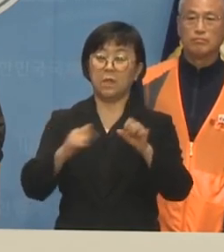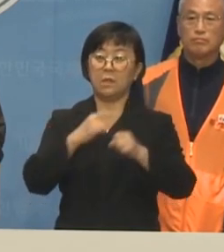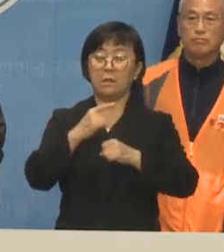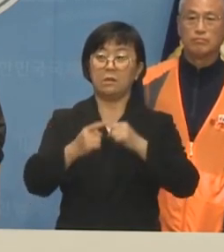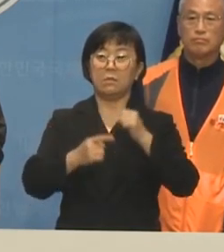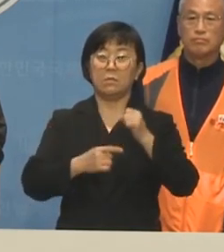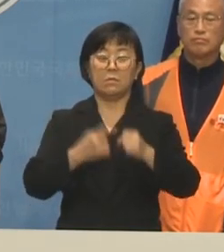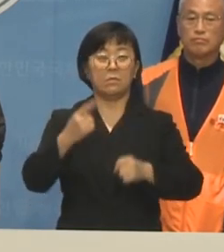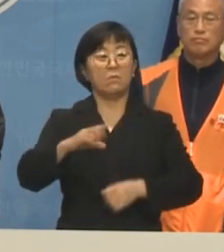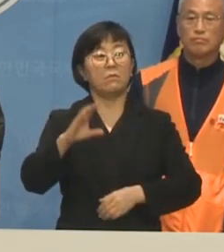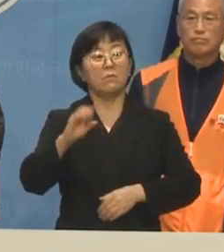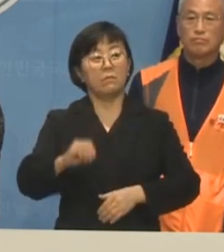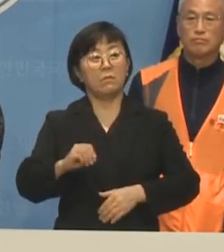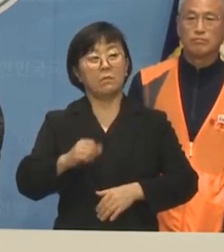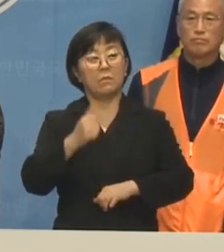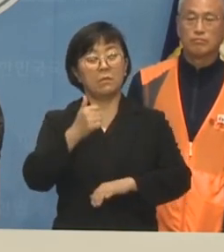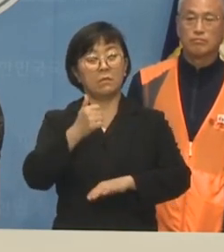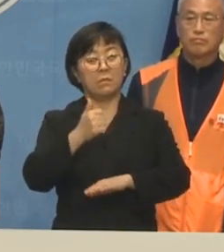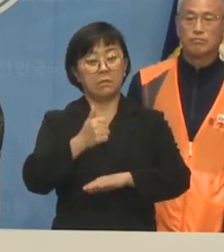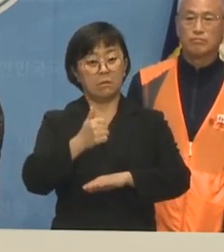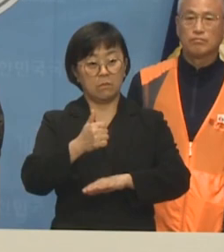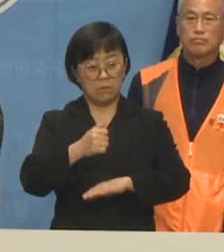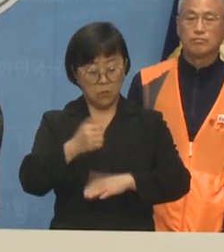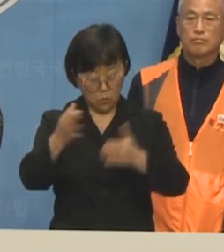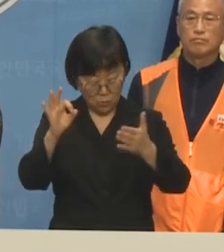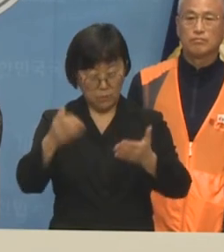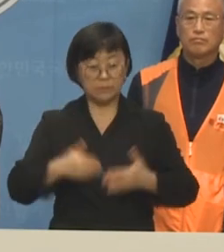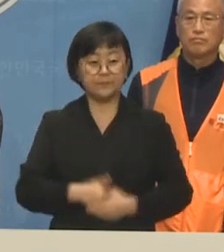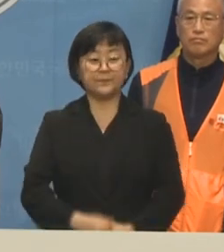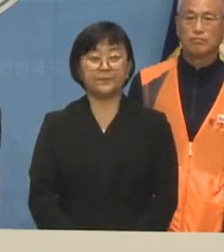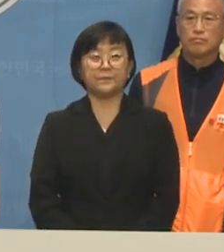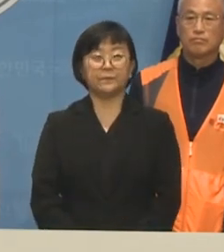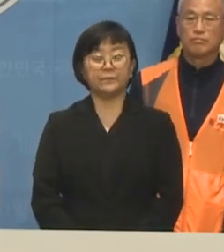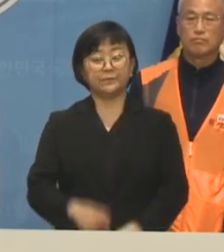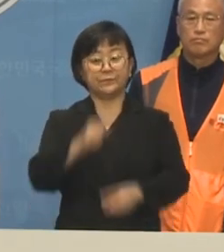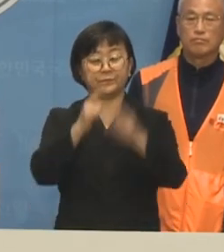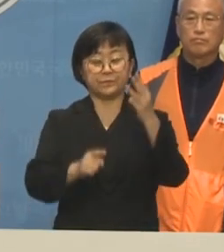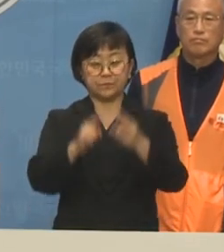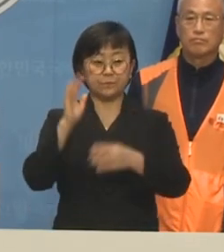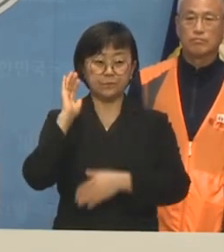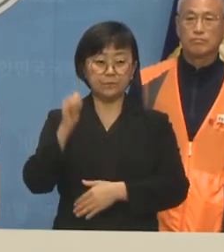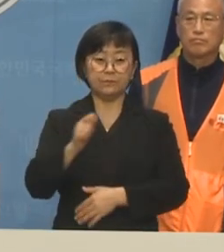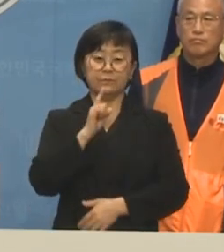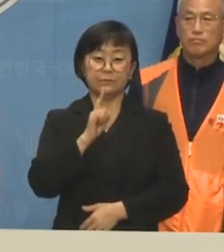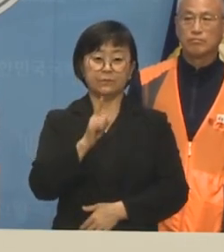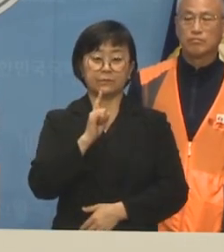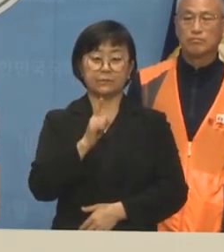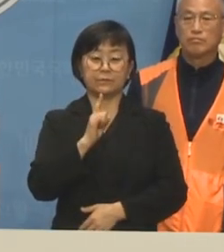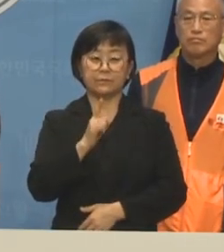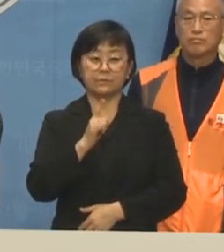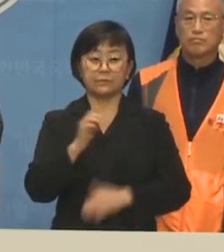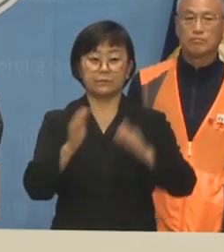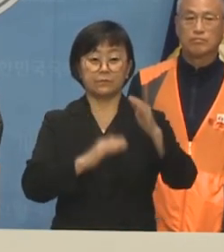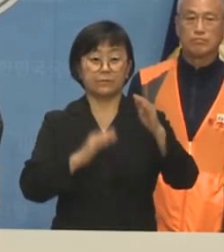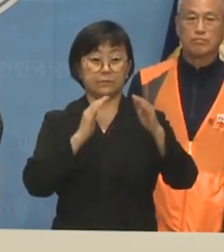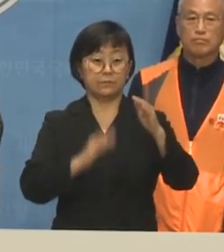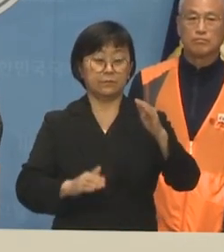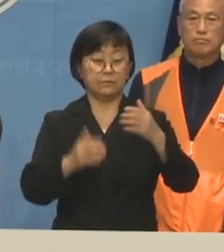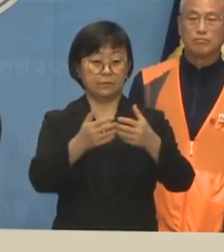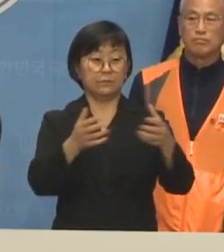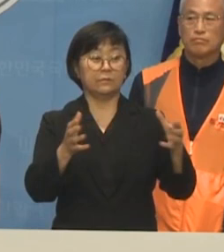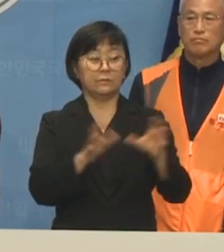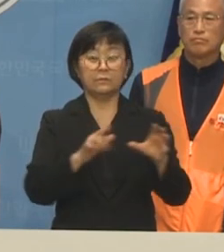정도의 성과급을 받는다라고 합니다. 이것이야말로 윤석열 대통령이 말하는